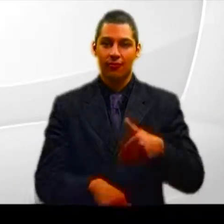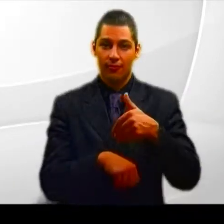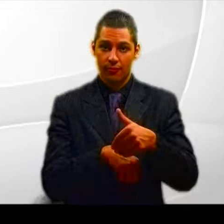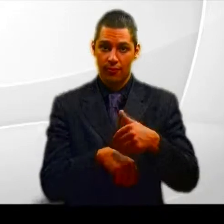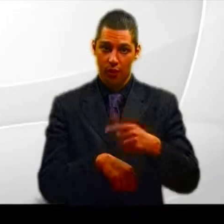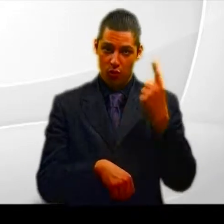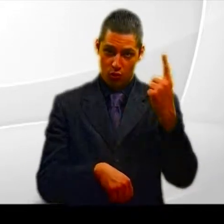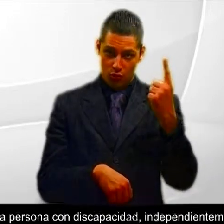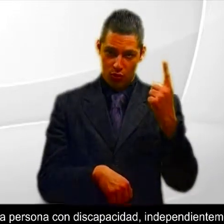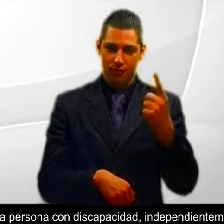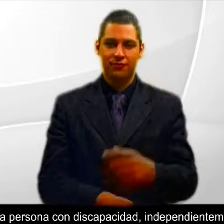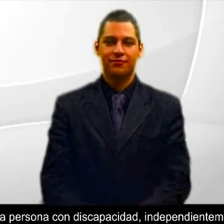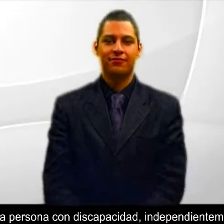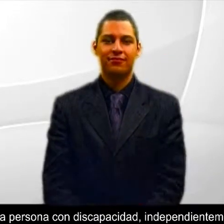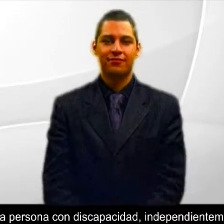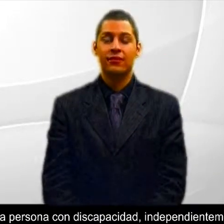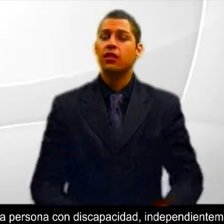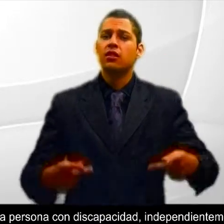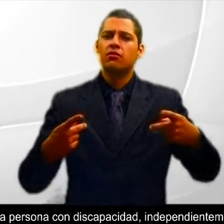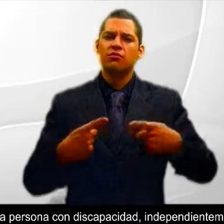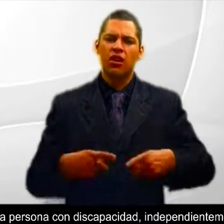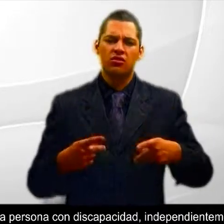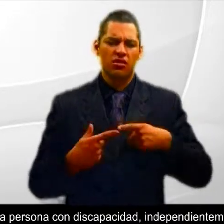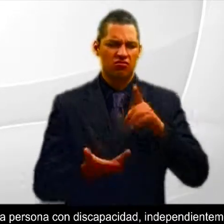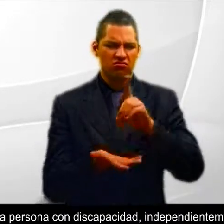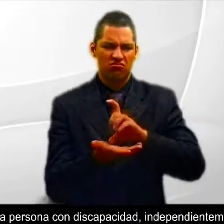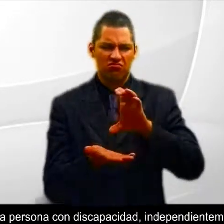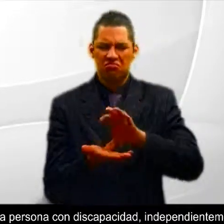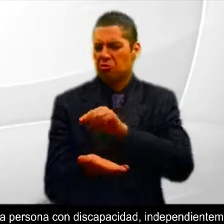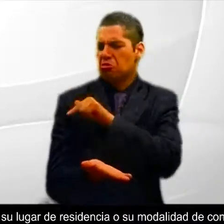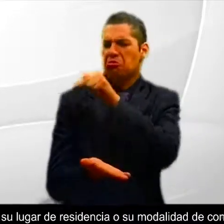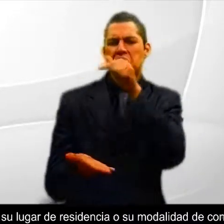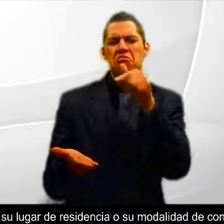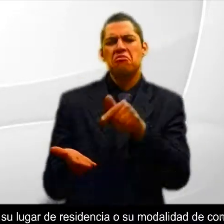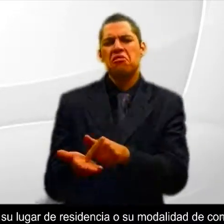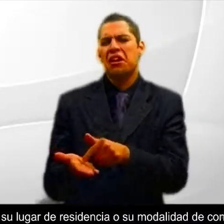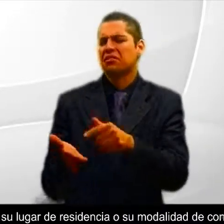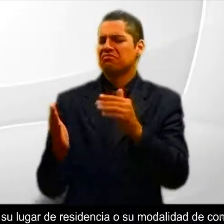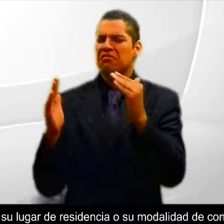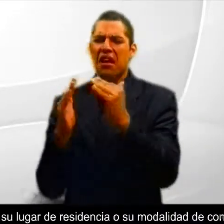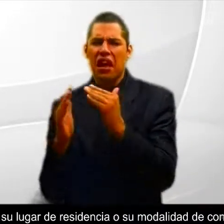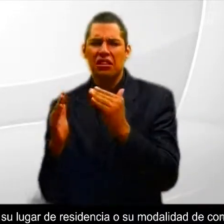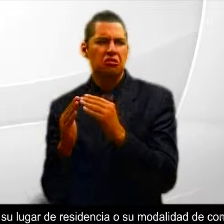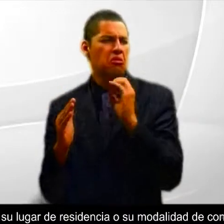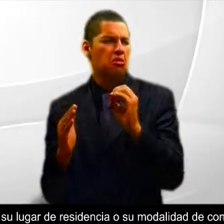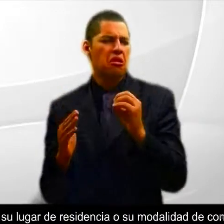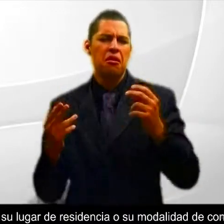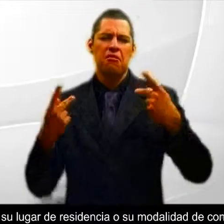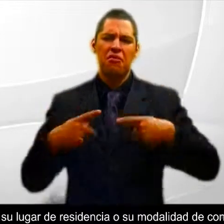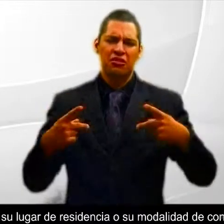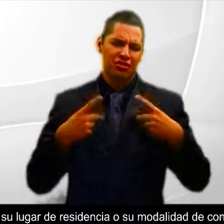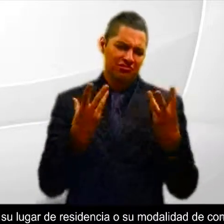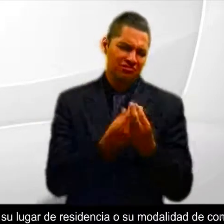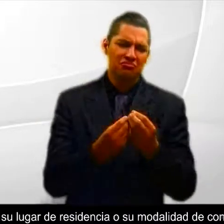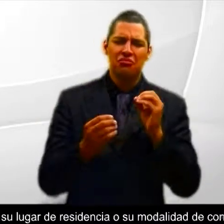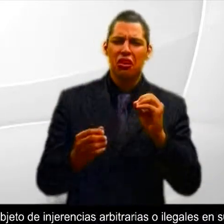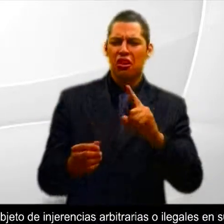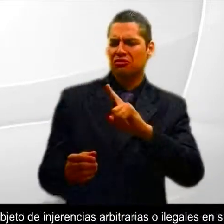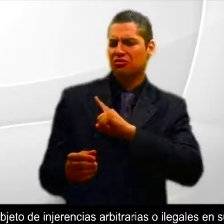1. Ninguna persona con discapacidad independiente de cuál sea su lugar de residencia o su modalidad de convivencia Será